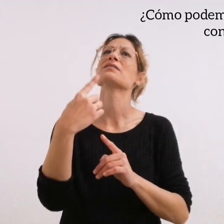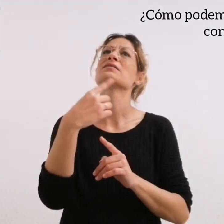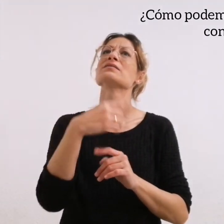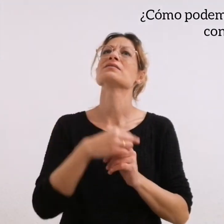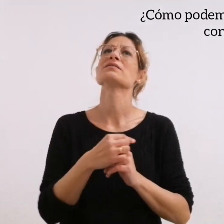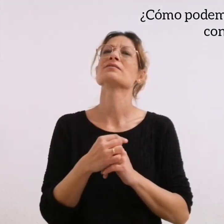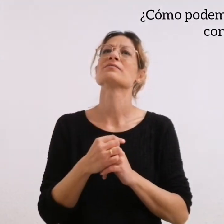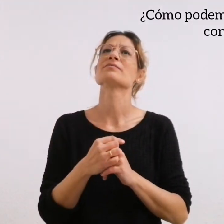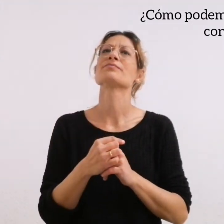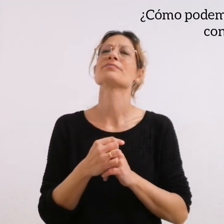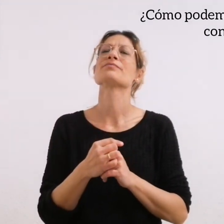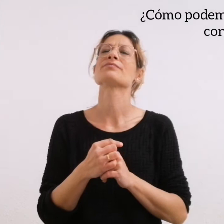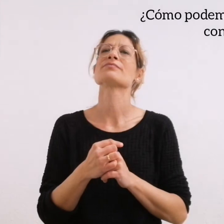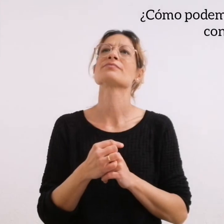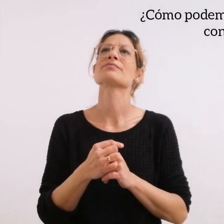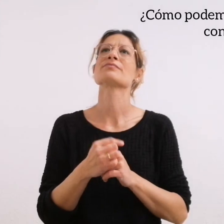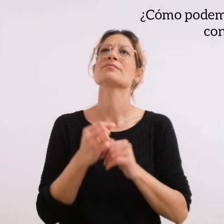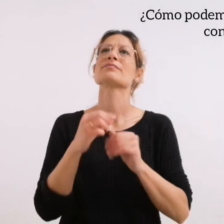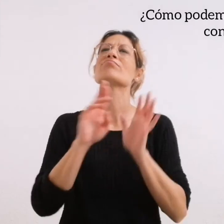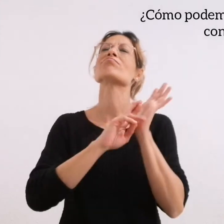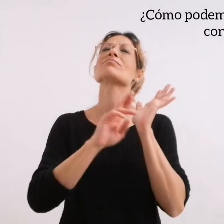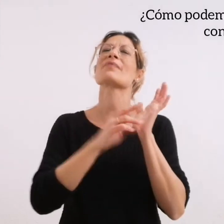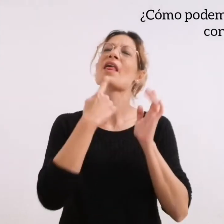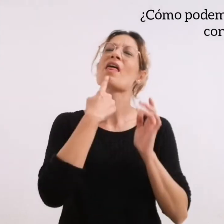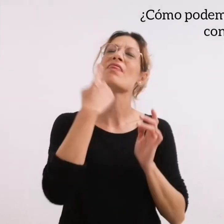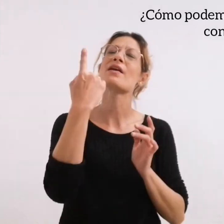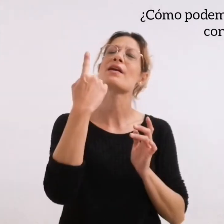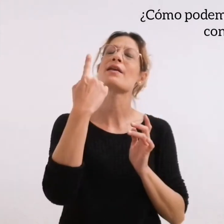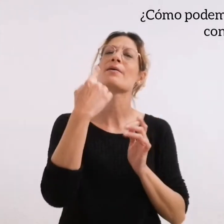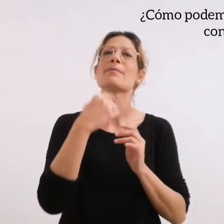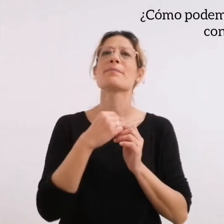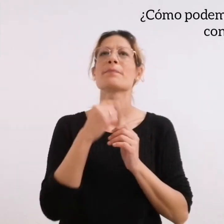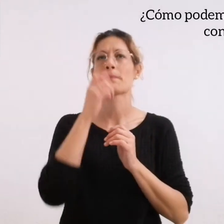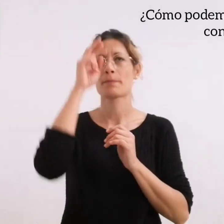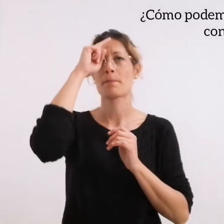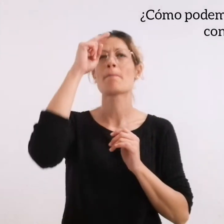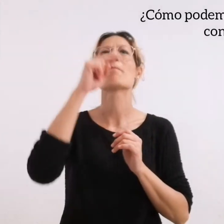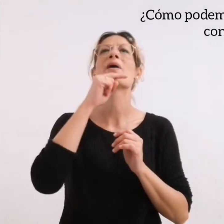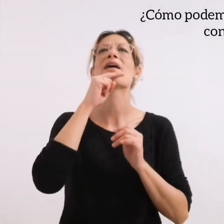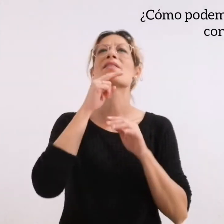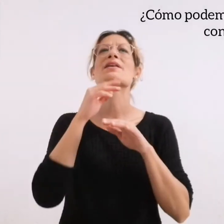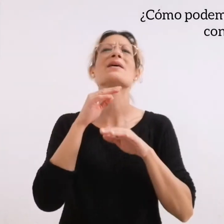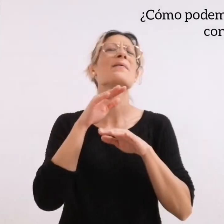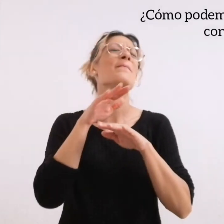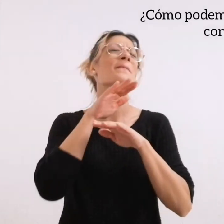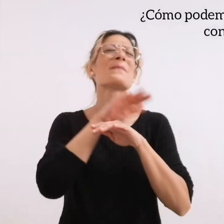Jesucristo. Repita conmigo. Padre, te pido perdón por mis pecados.